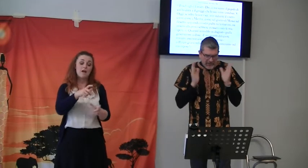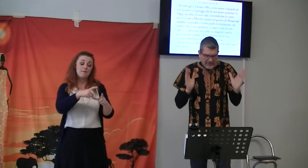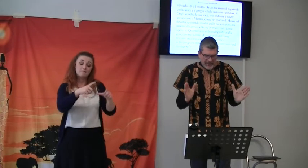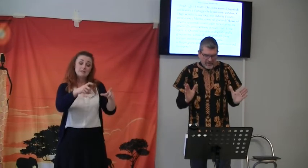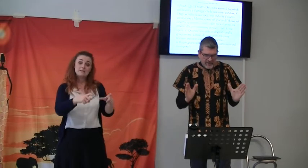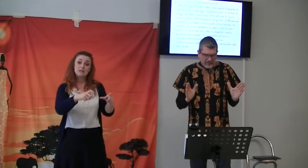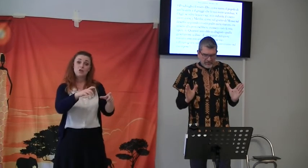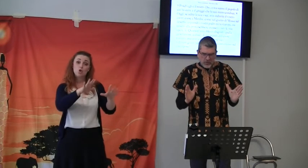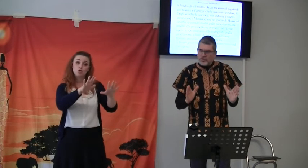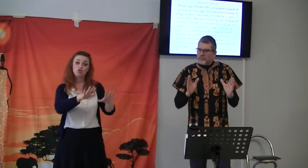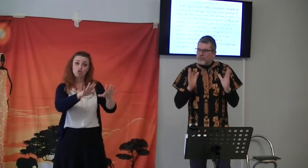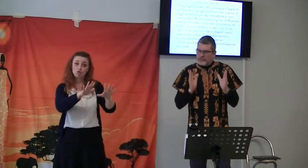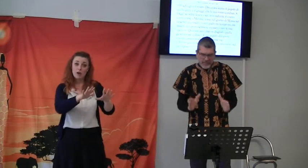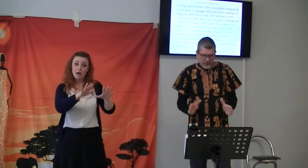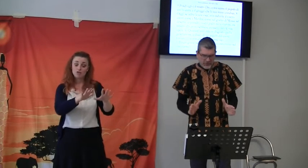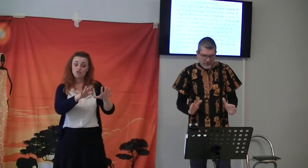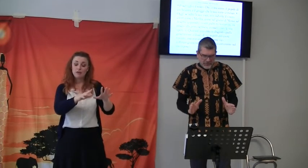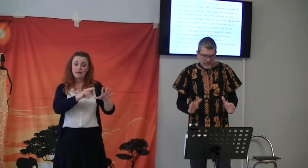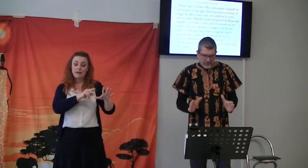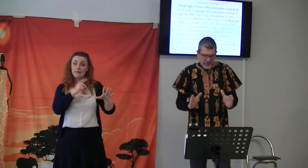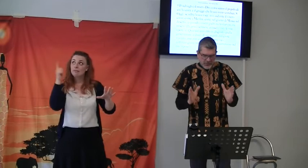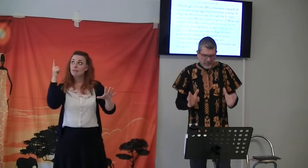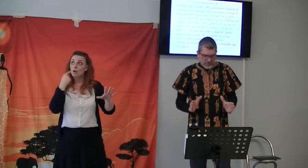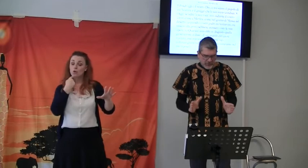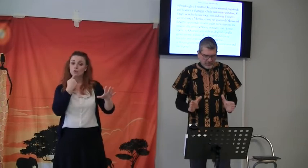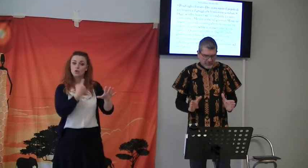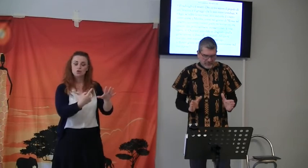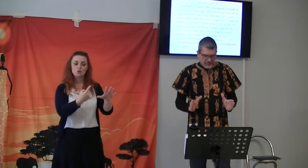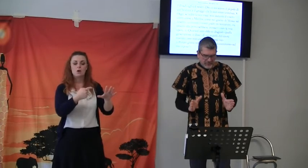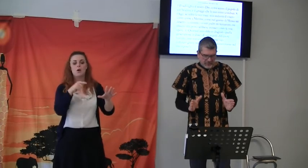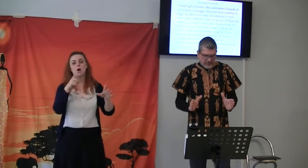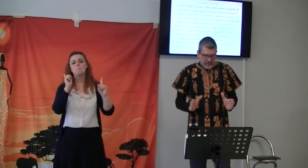per 40 anni ho sopportato questo popolo,